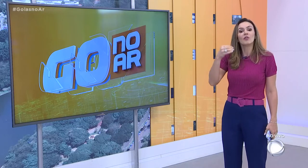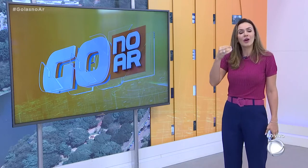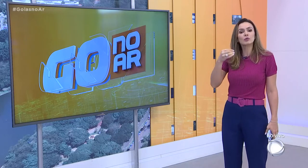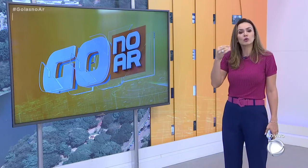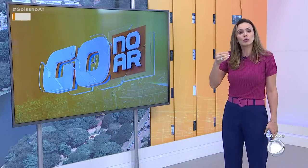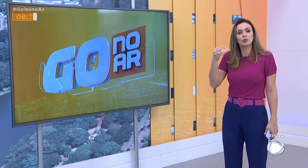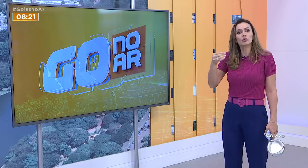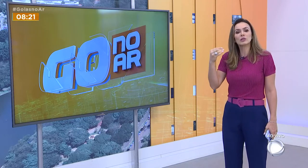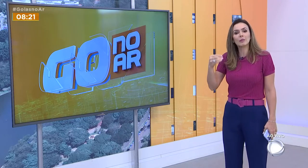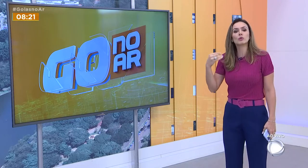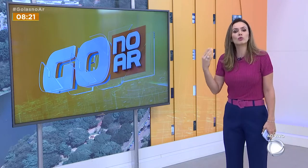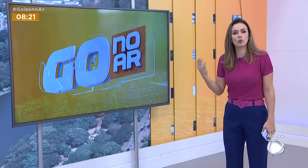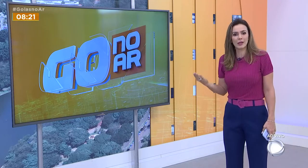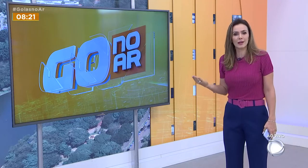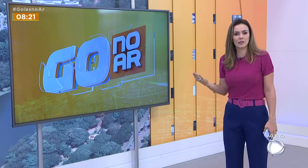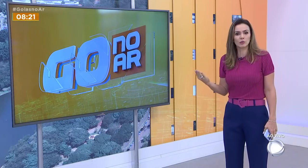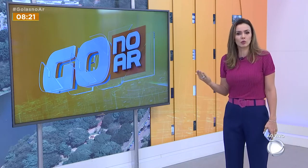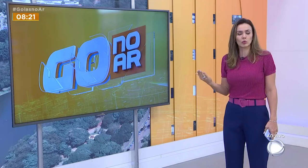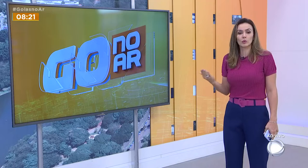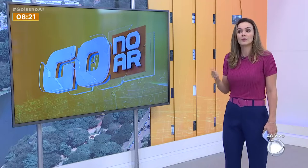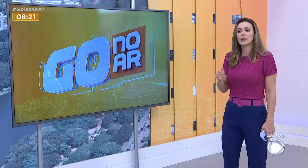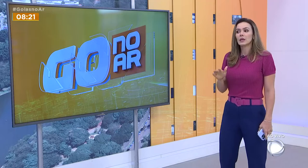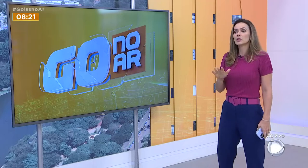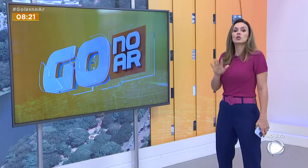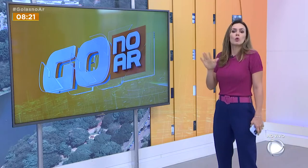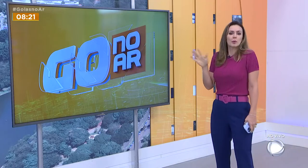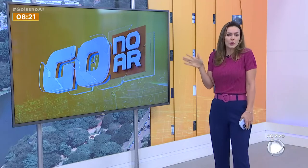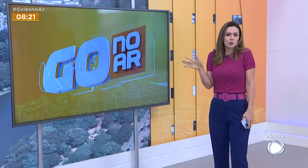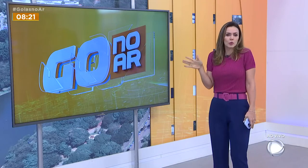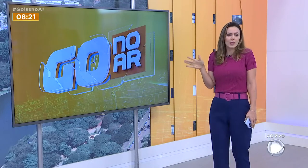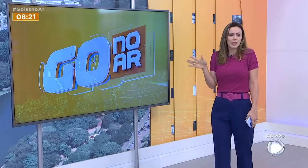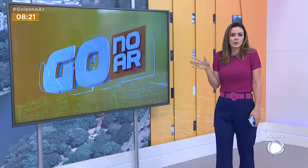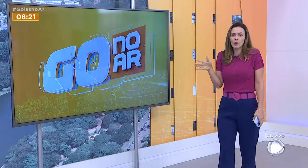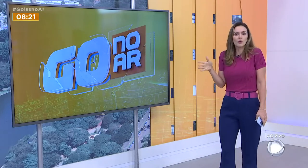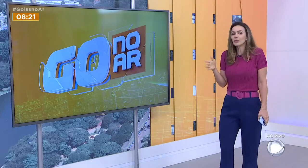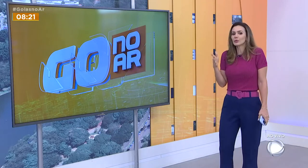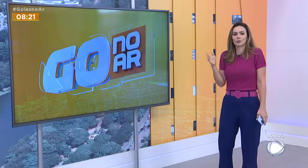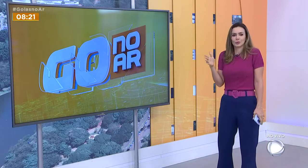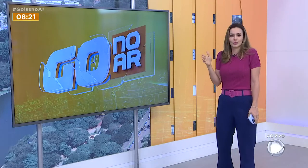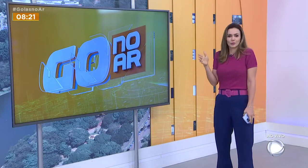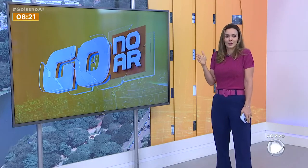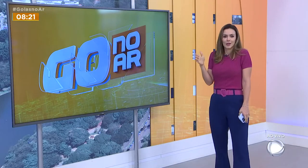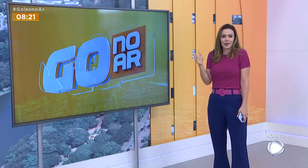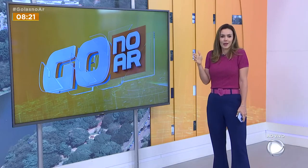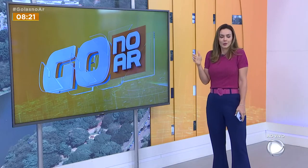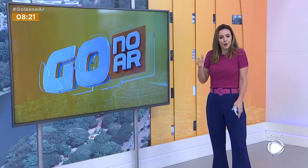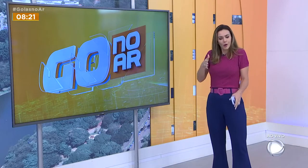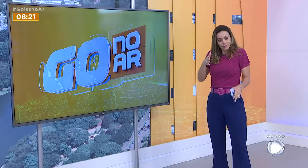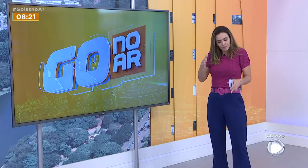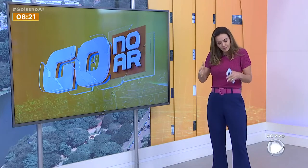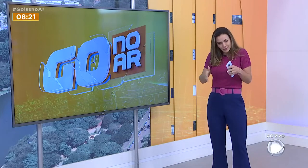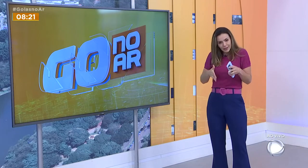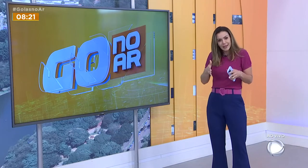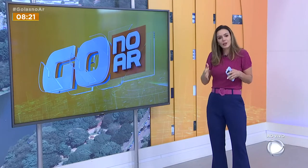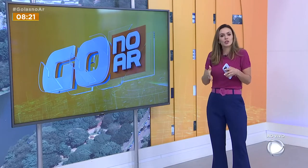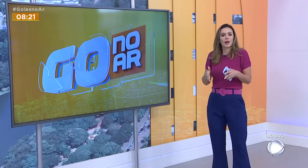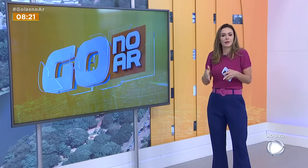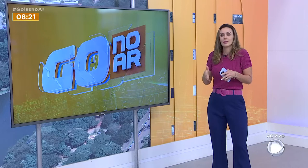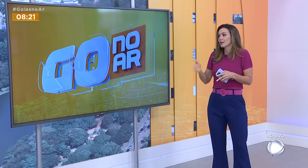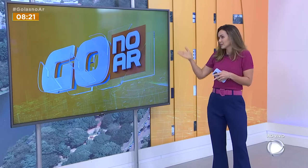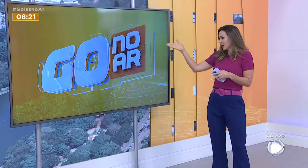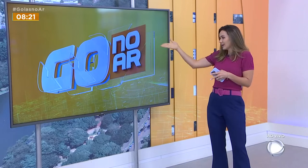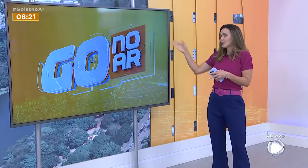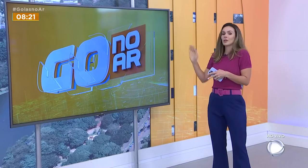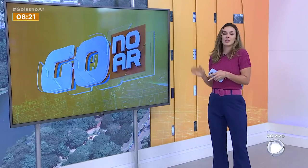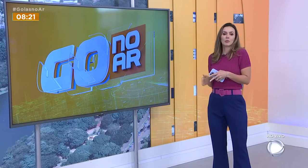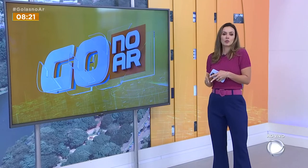então, vamos todo mundo sempre nos cuidar acima de tudo, e descobrir a surdez não é o fim do mundo, é só encaixar,